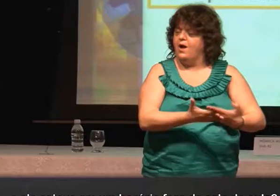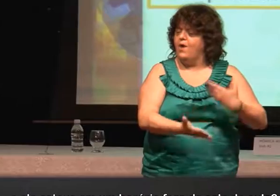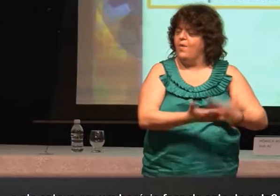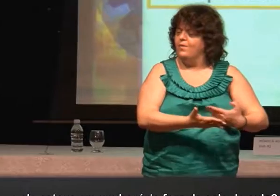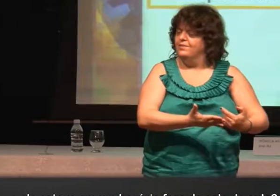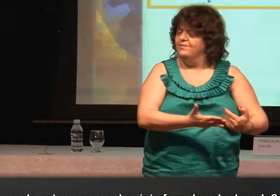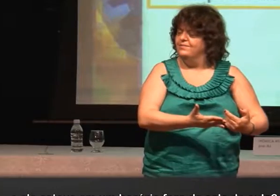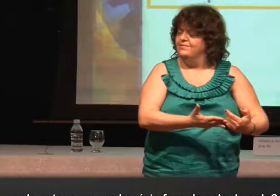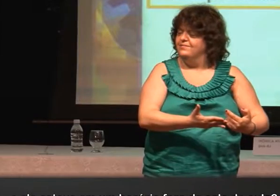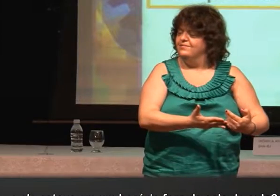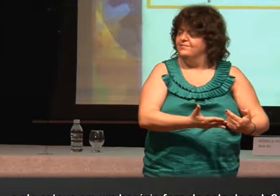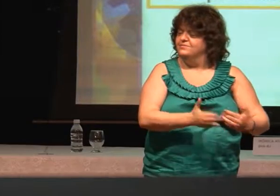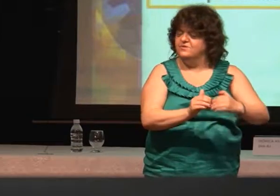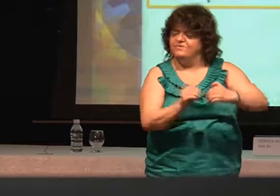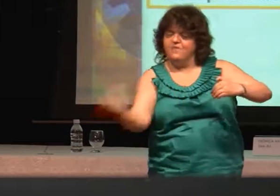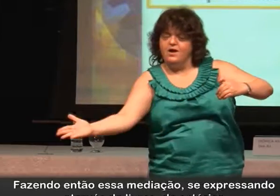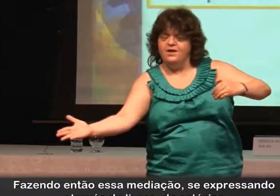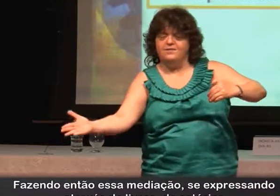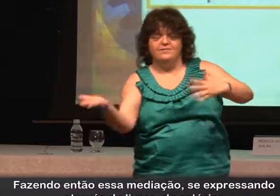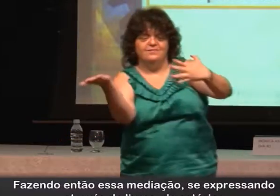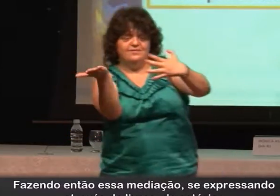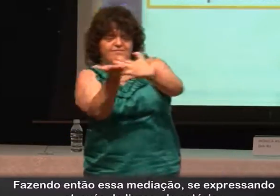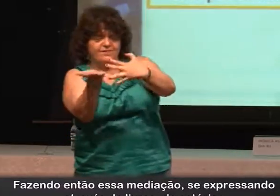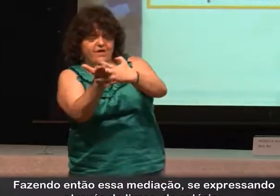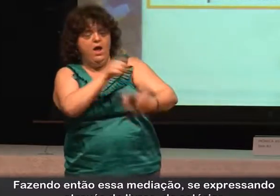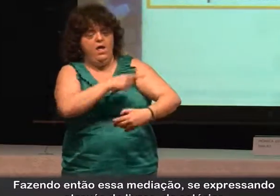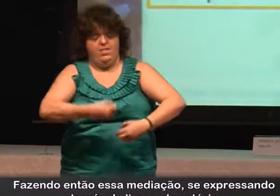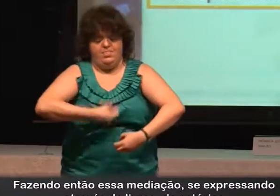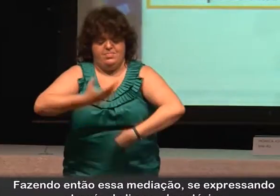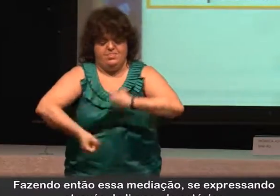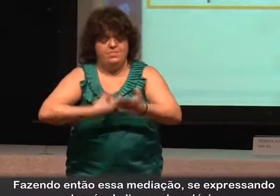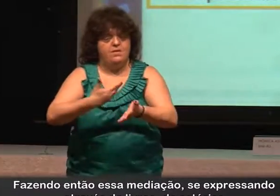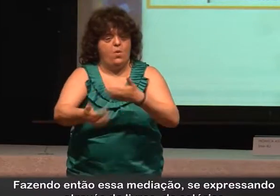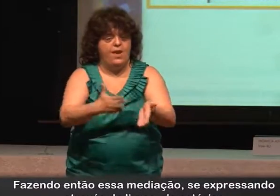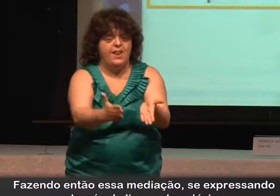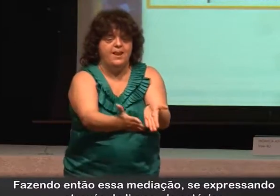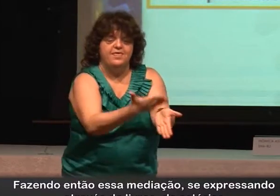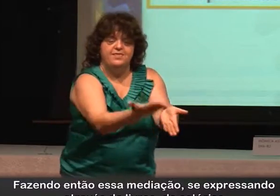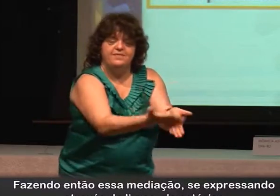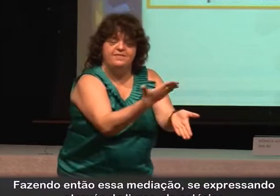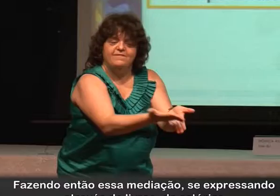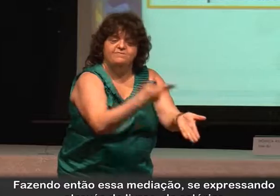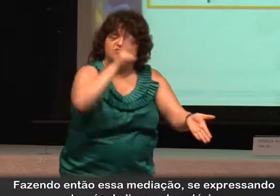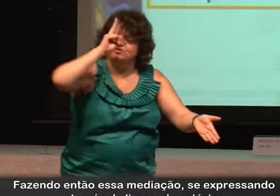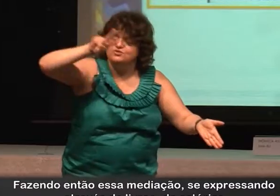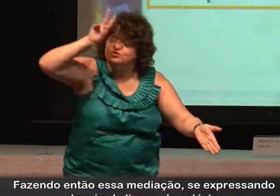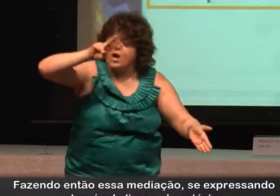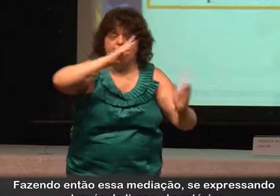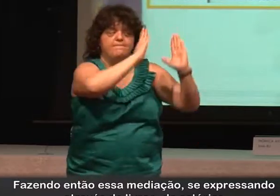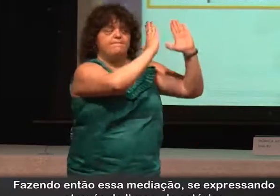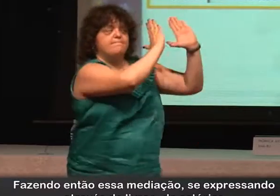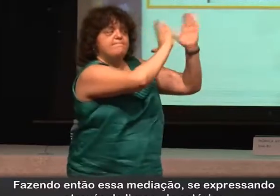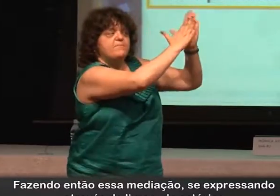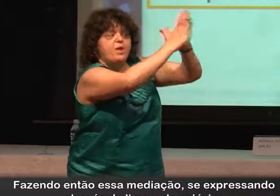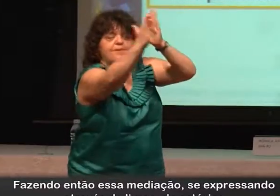horário fora da sala de aula, fazendo, então, essa mediação, se expressando através de livros, de histórias,